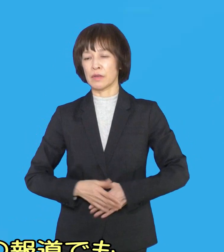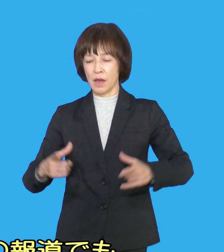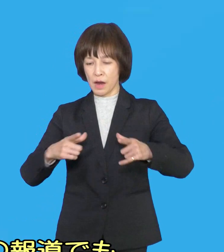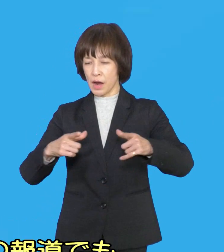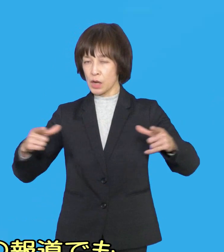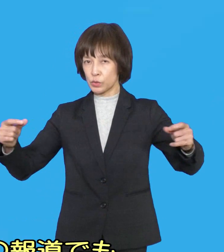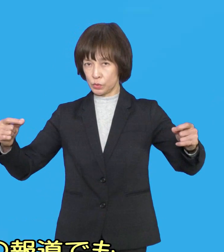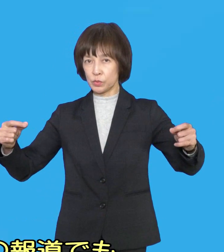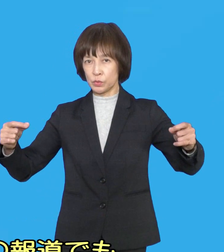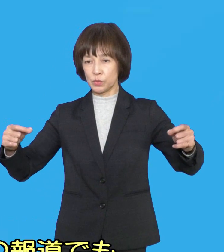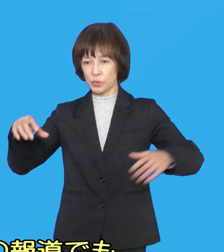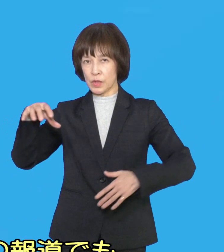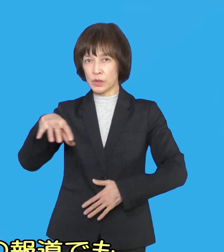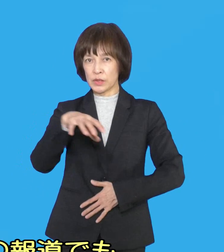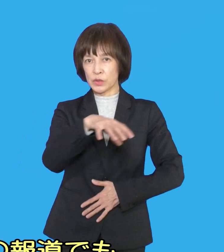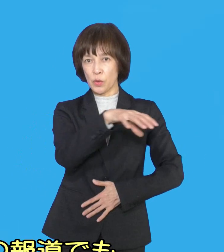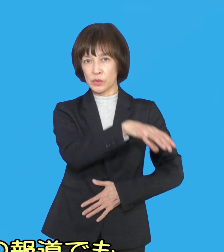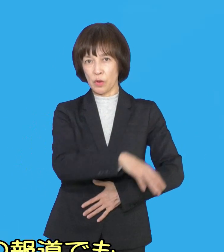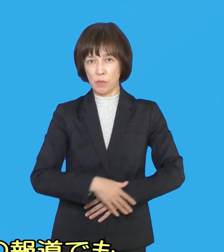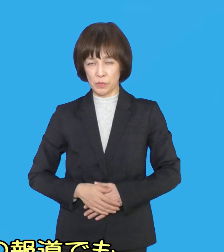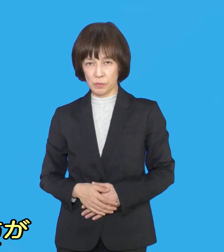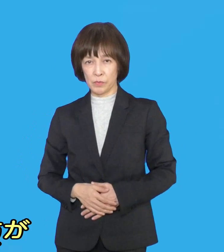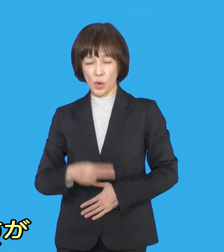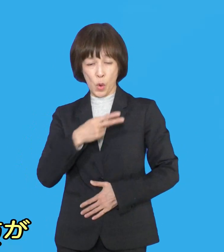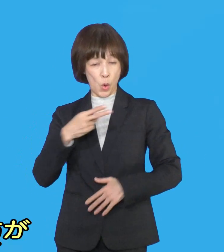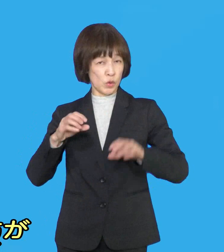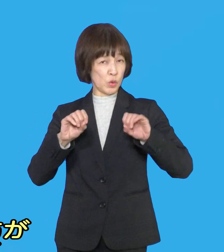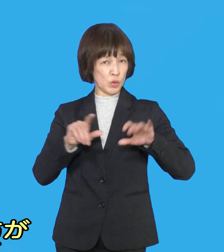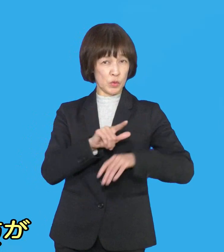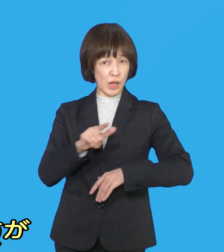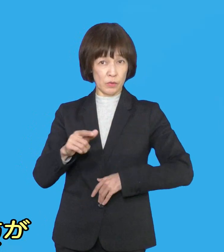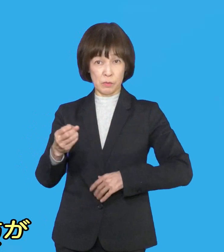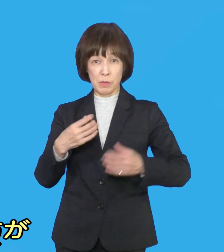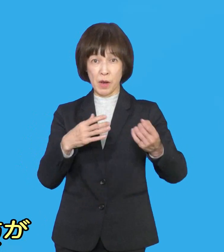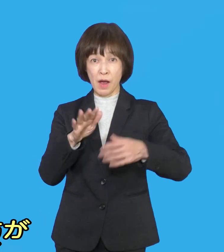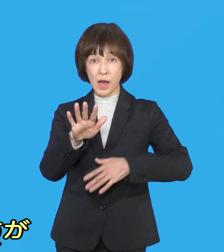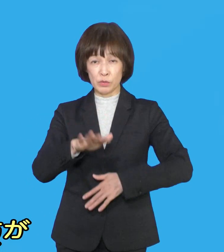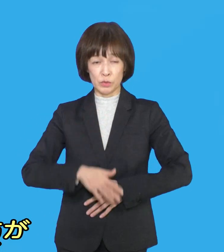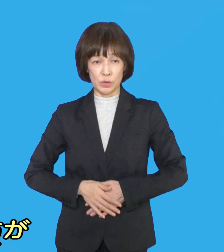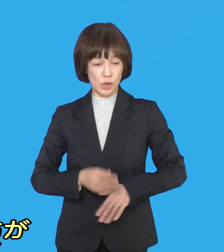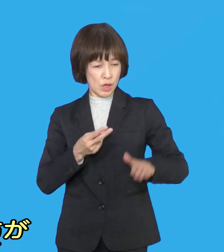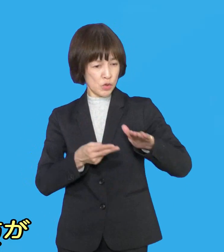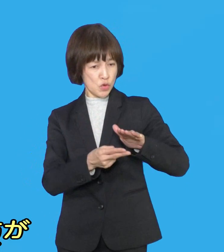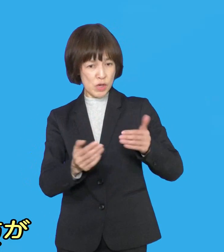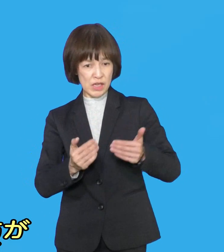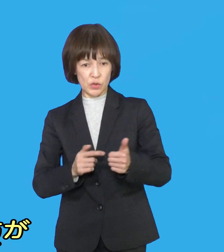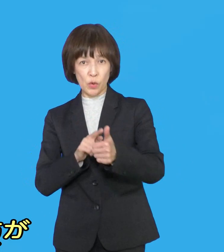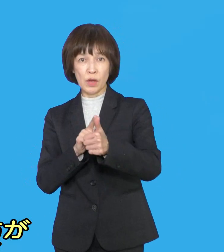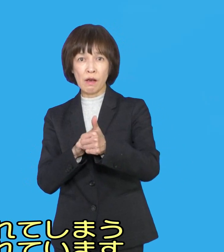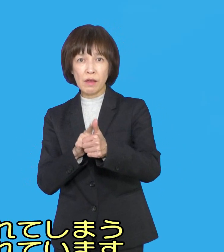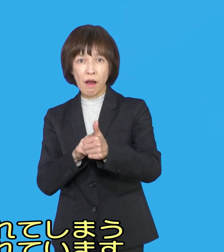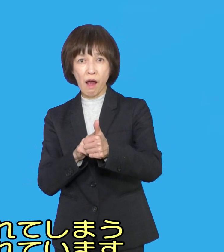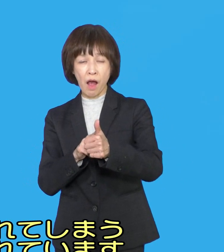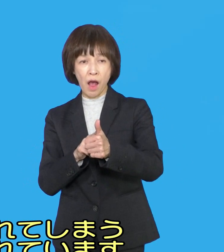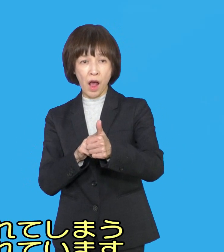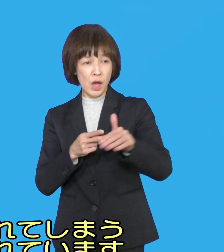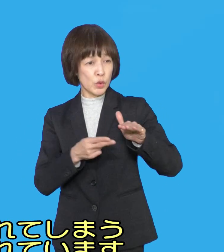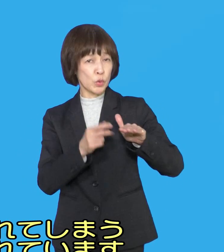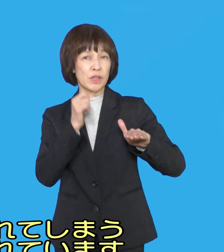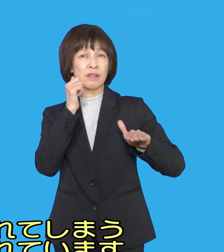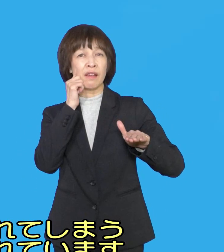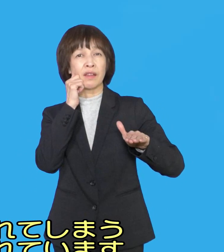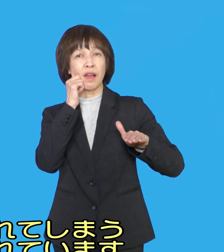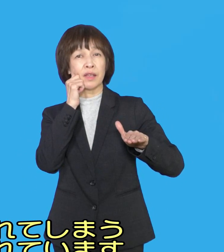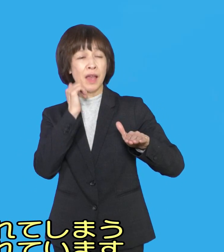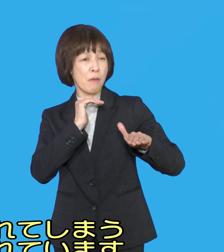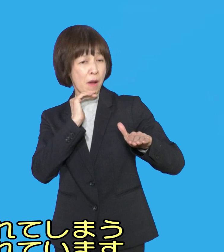県他の市町村の報道でも、入院すべき方が入院をできずに不幸にして亡くなられて